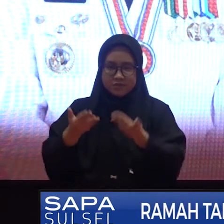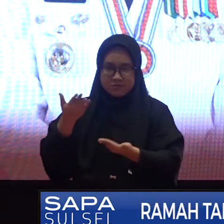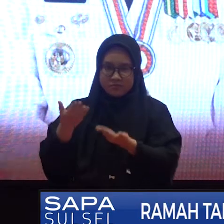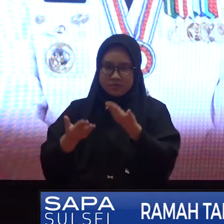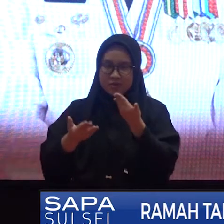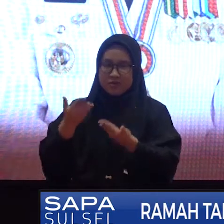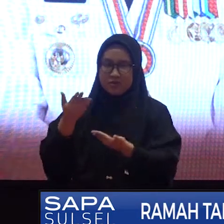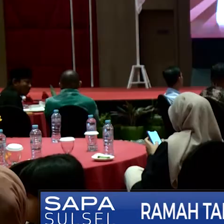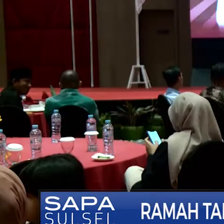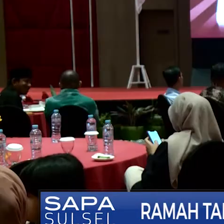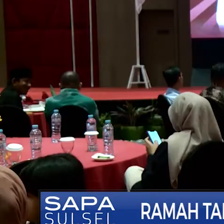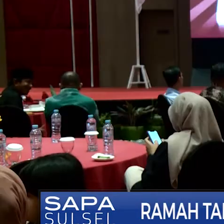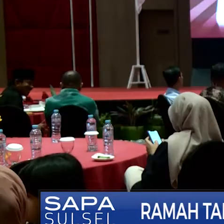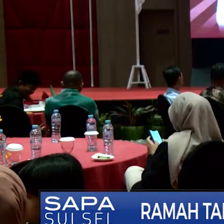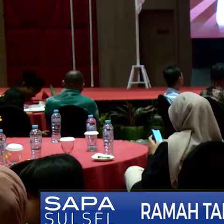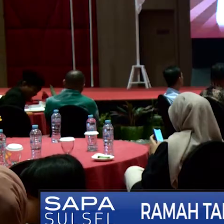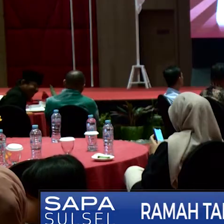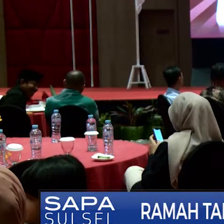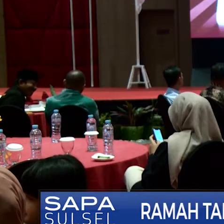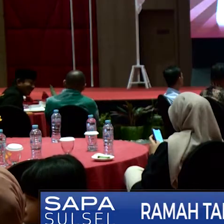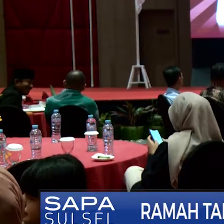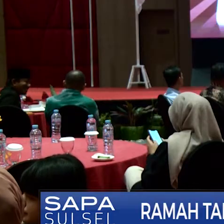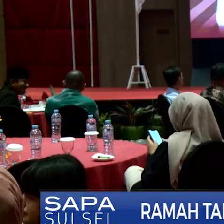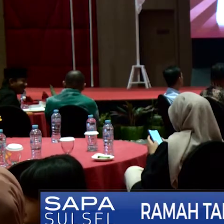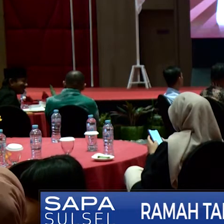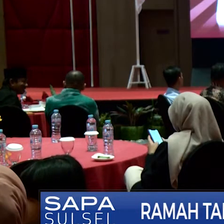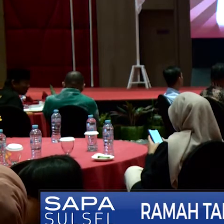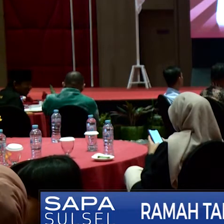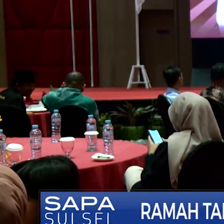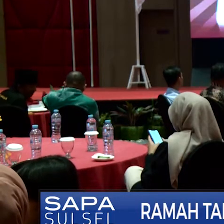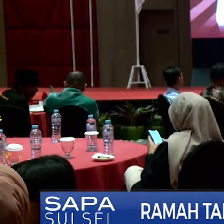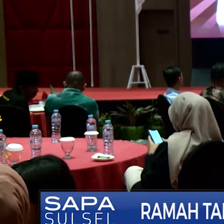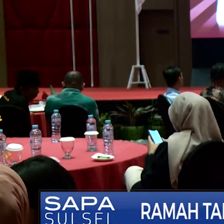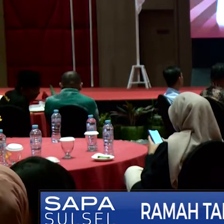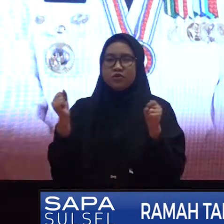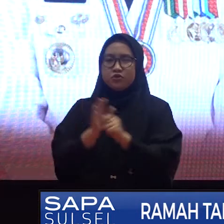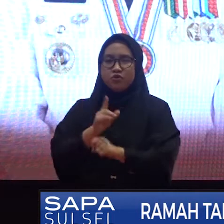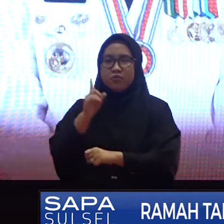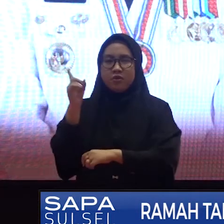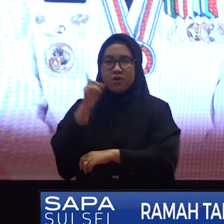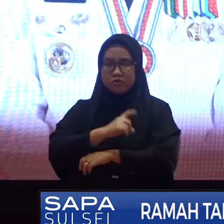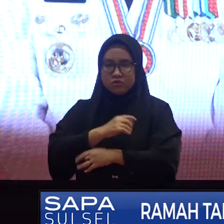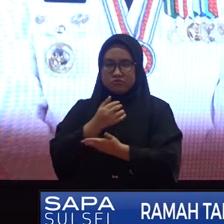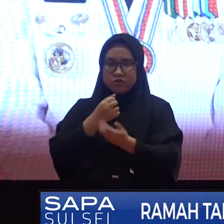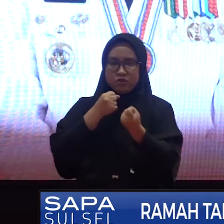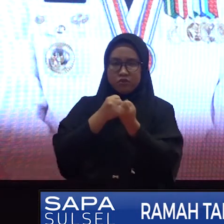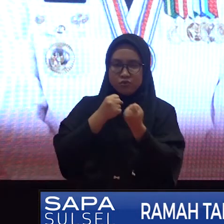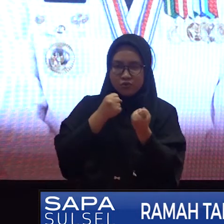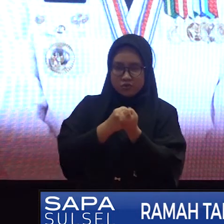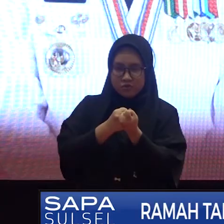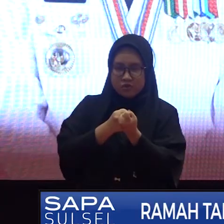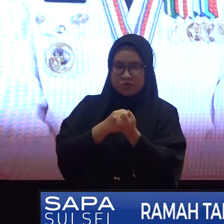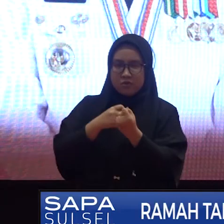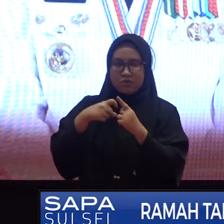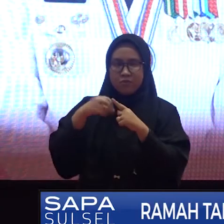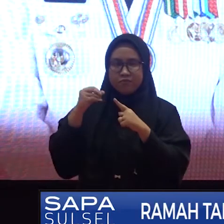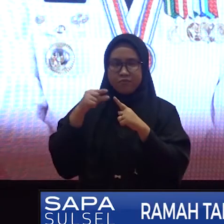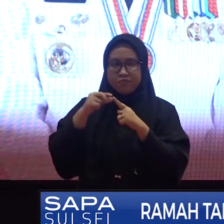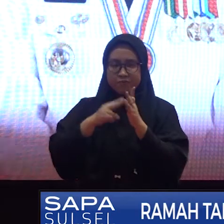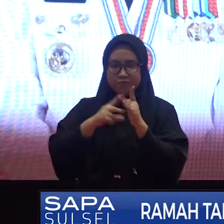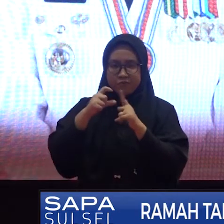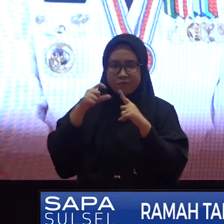ekilibrium dari tripartit ini Tentunya itu pun tidak cukup harus didukung oleh forkom pinda kita